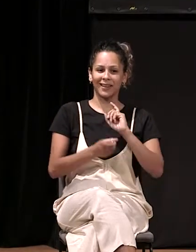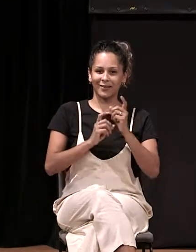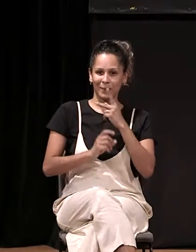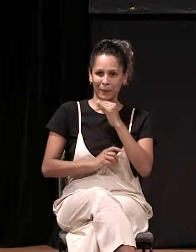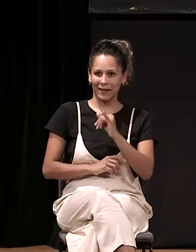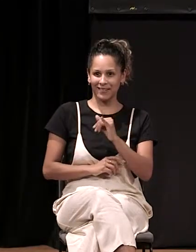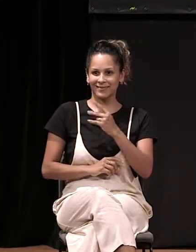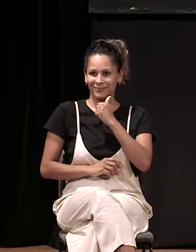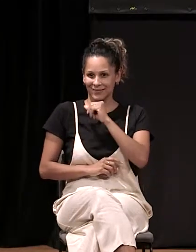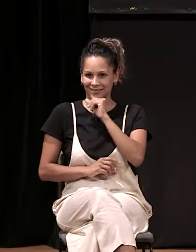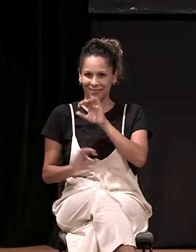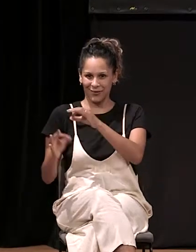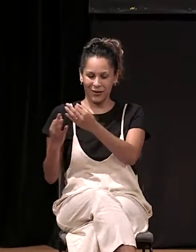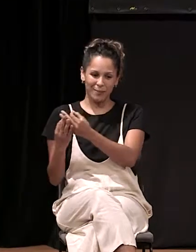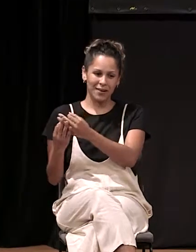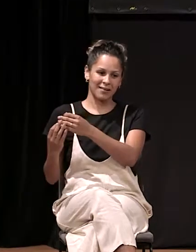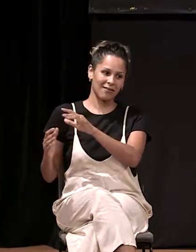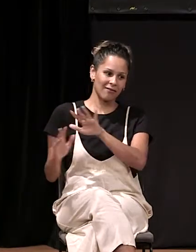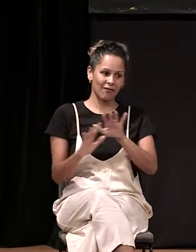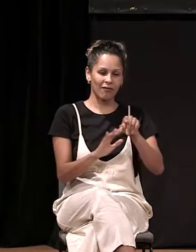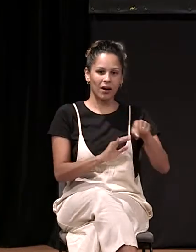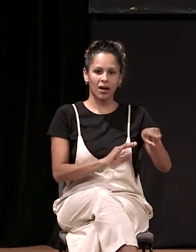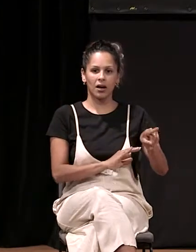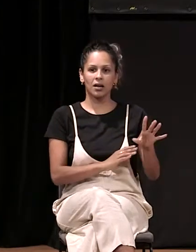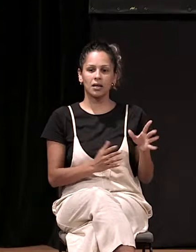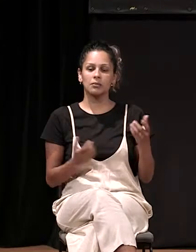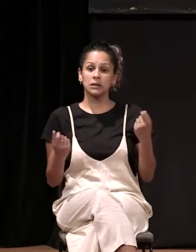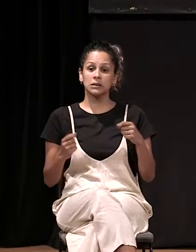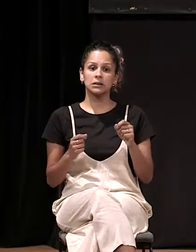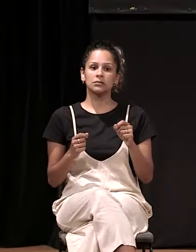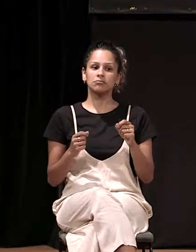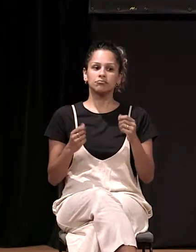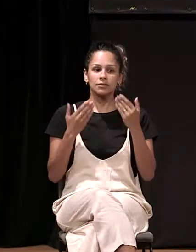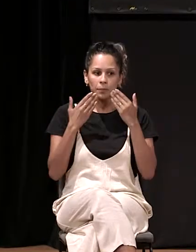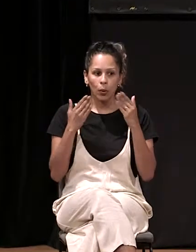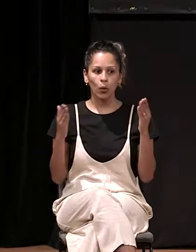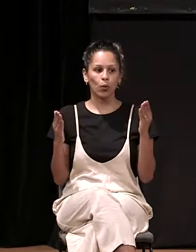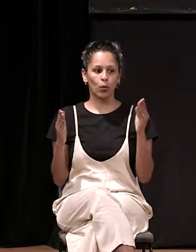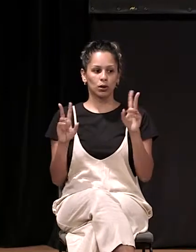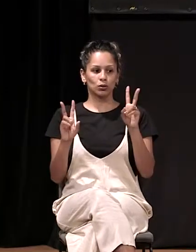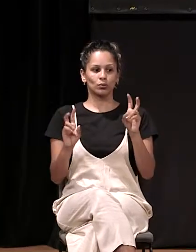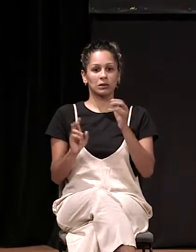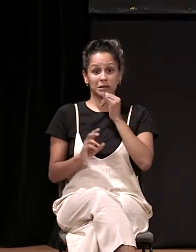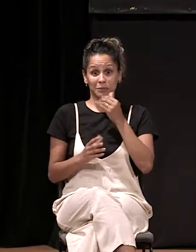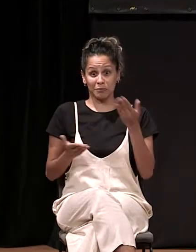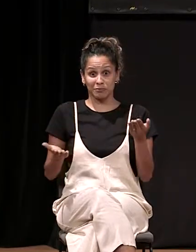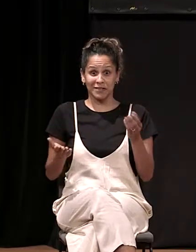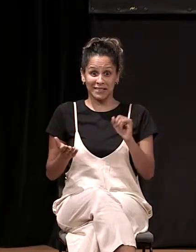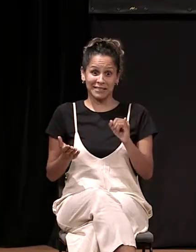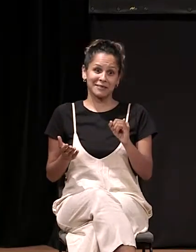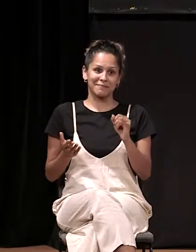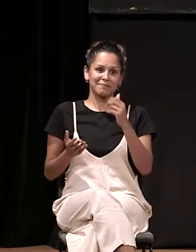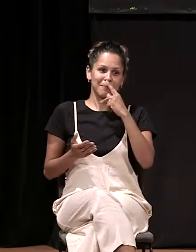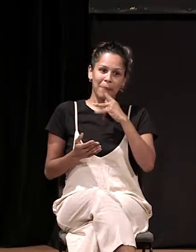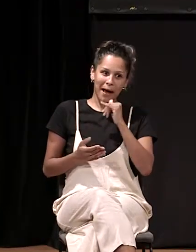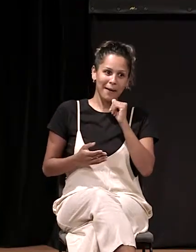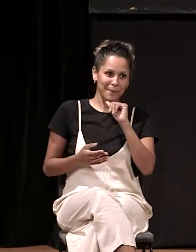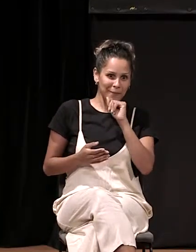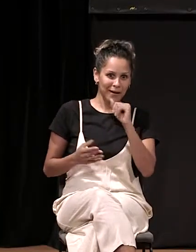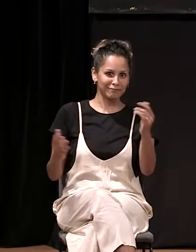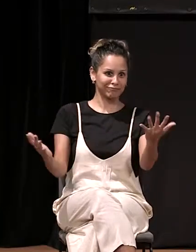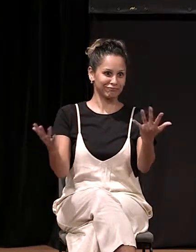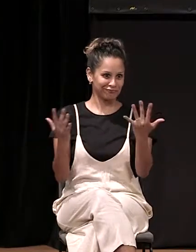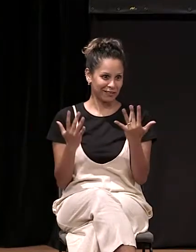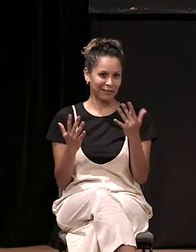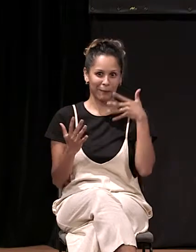e que é necessário a gente colocar esse tipo de se eles pudessem vir uma palestra dessa, seria excelente para ter essa visão que a gente